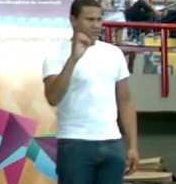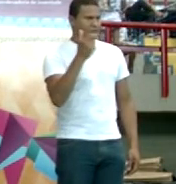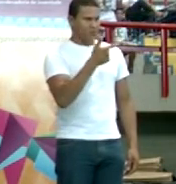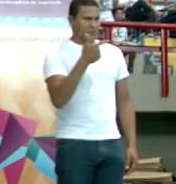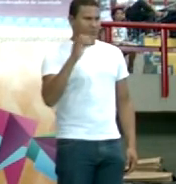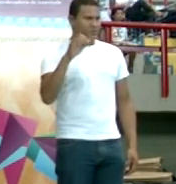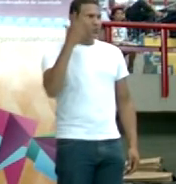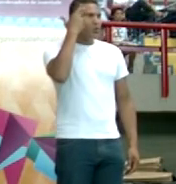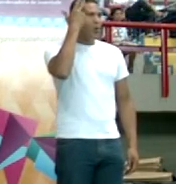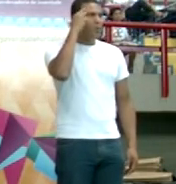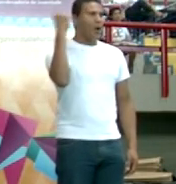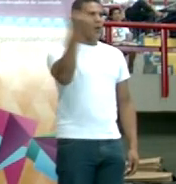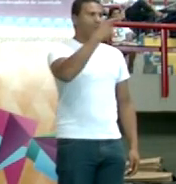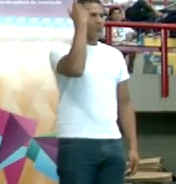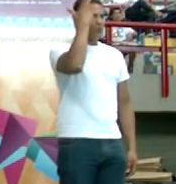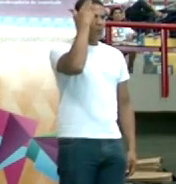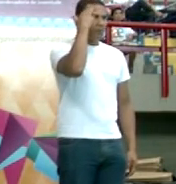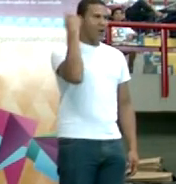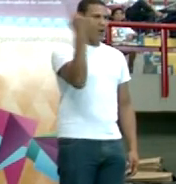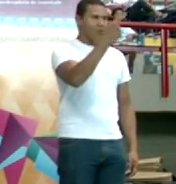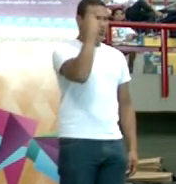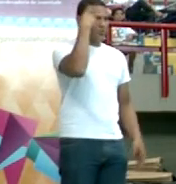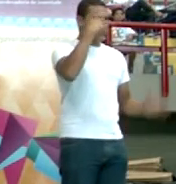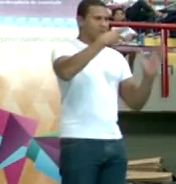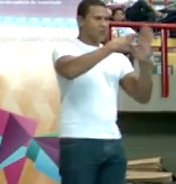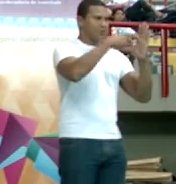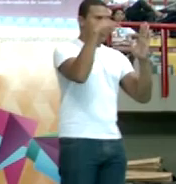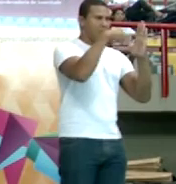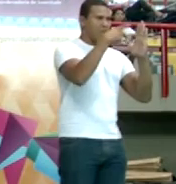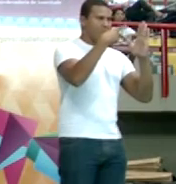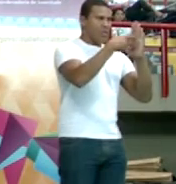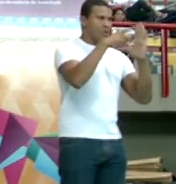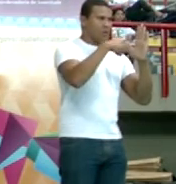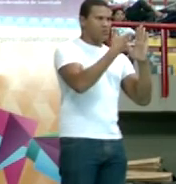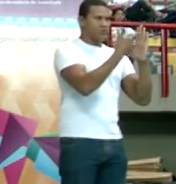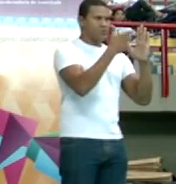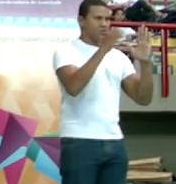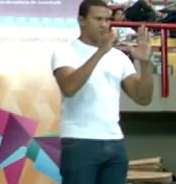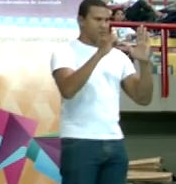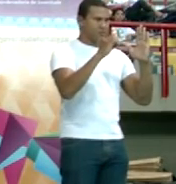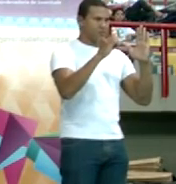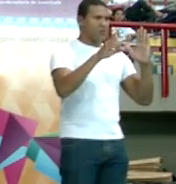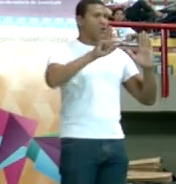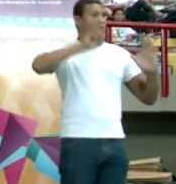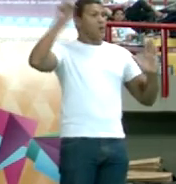não. 200 e? Lá em São Paulo, alguém sabe quanto é?